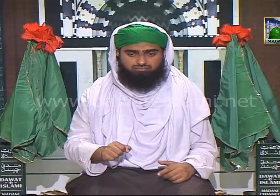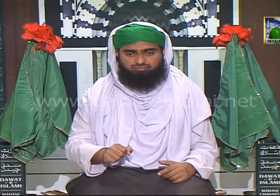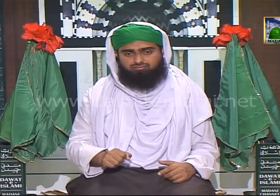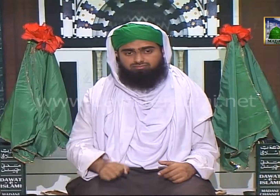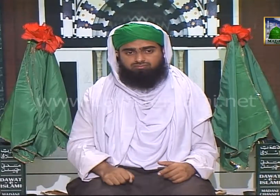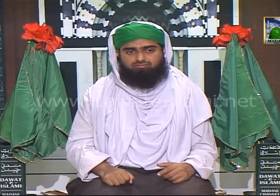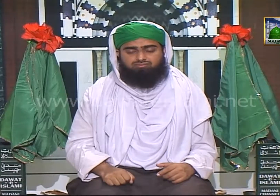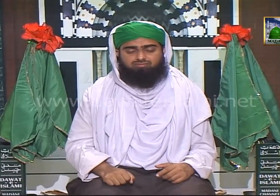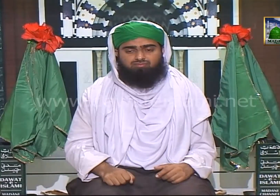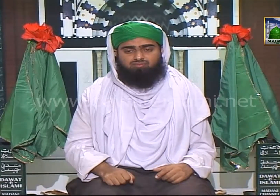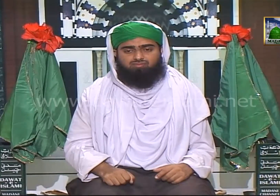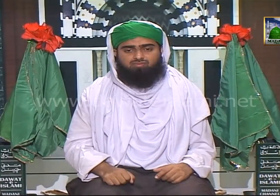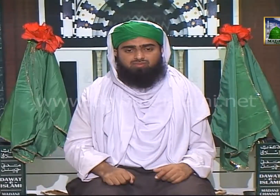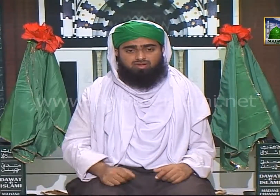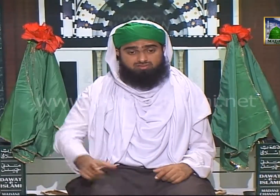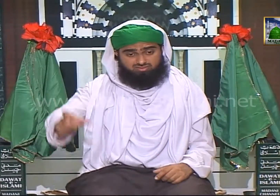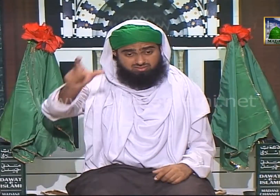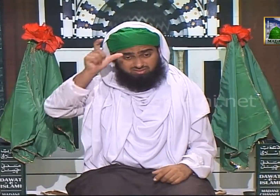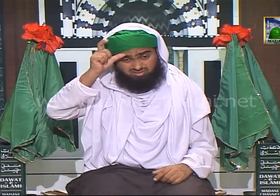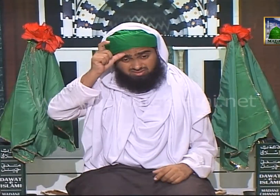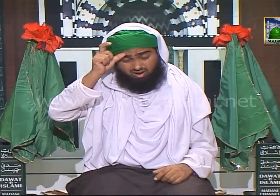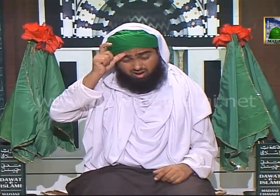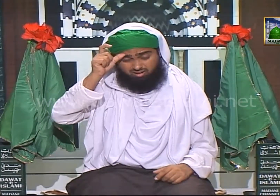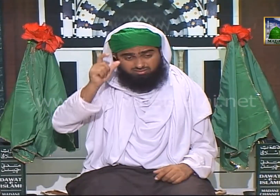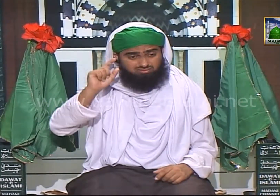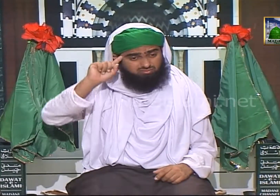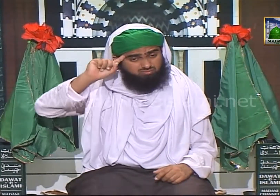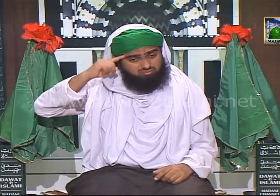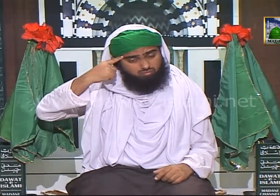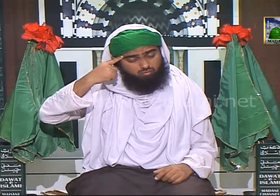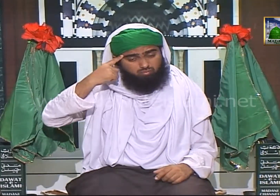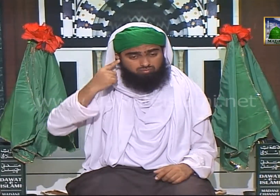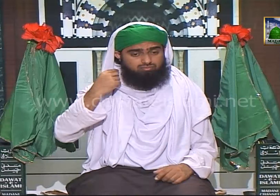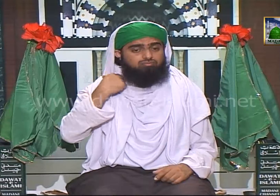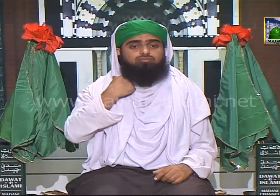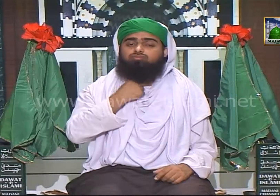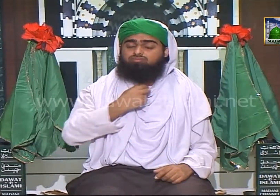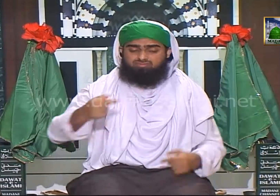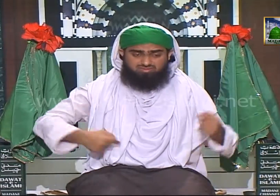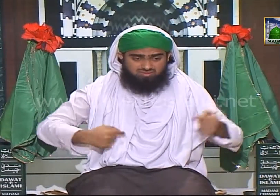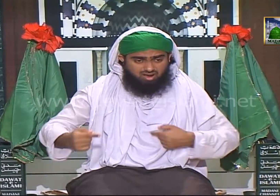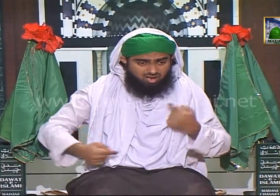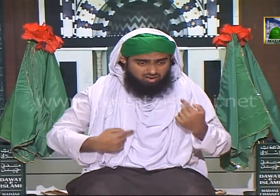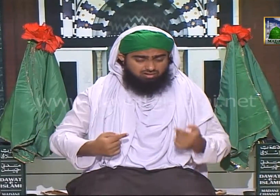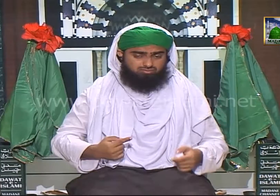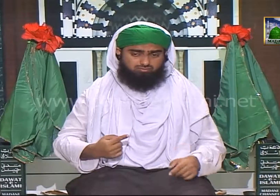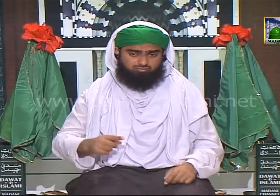जो शैतान का जो दाव है ना, सबसे बड़ा कामयाब दाव जो मैंने पाया, मेरी मतलब एक तजर्बे की बात है, सबसे बड़ा